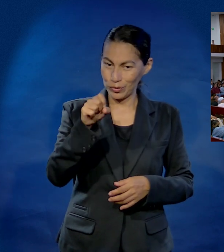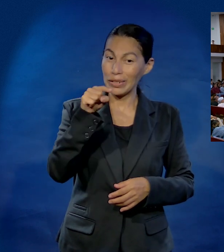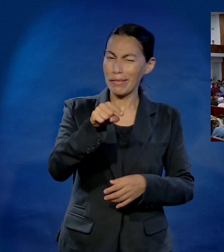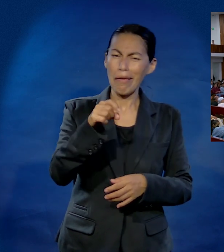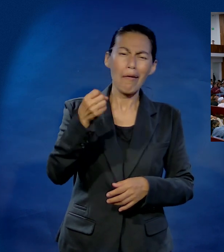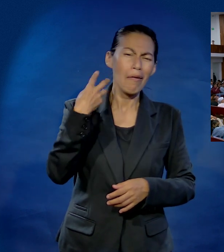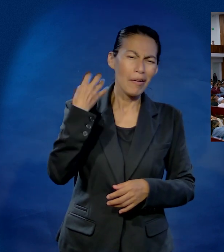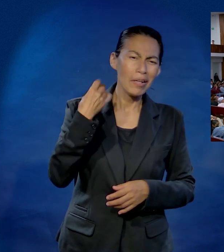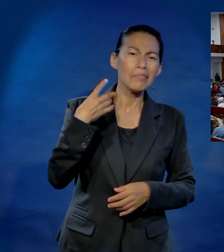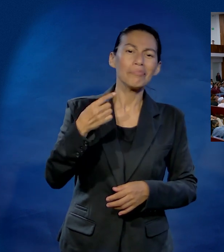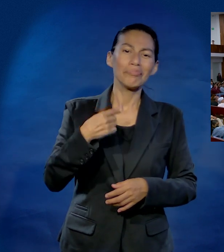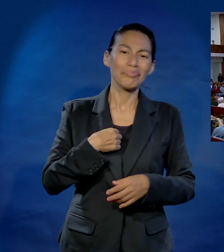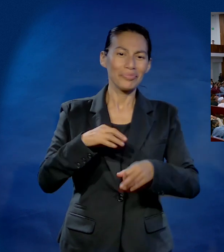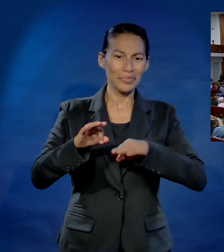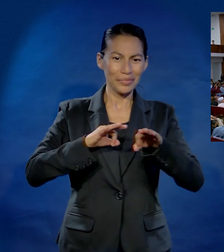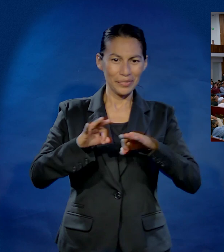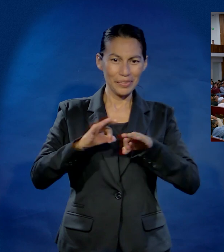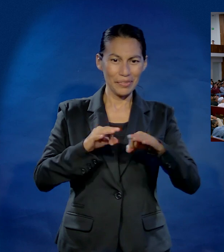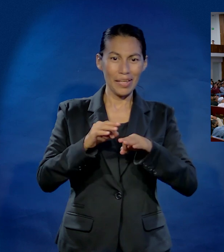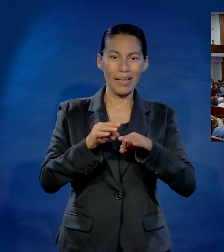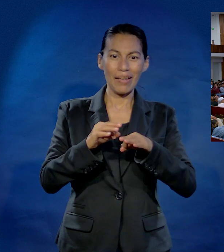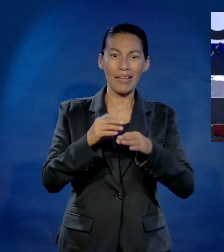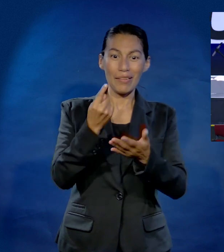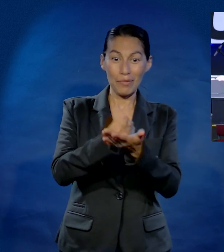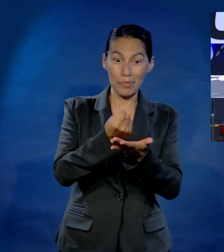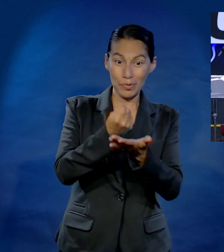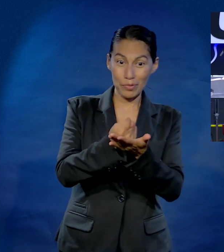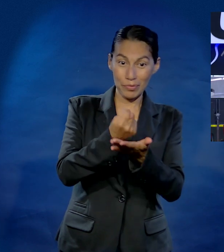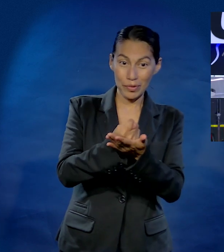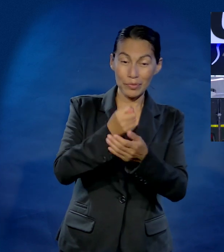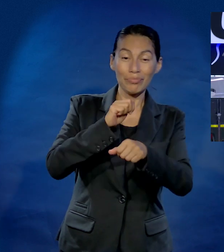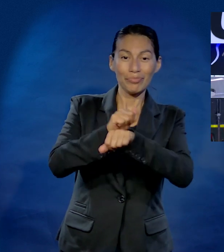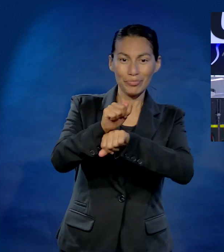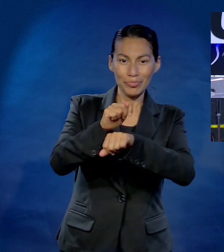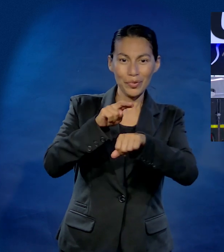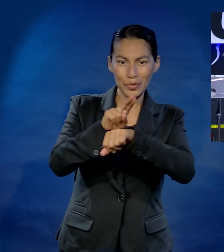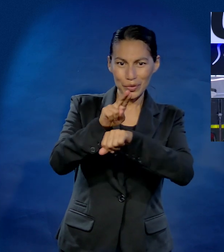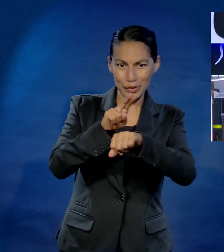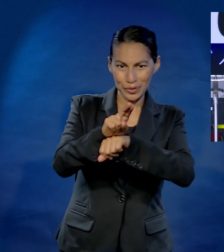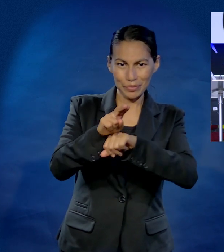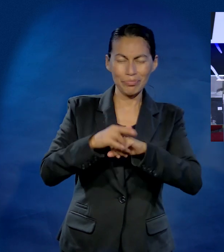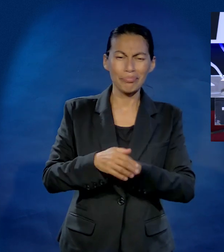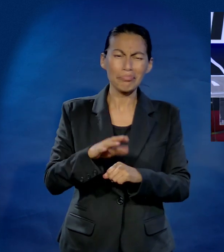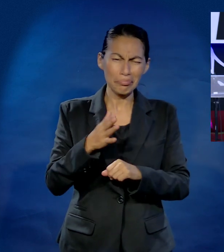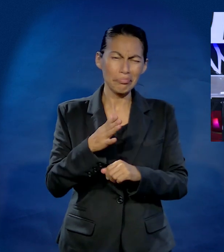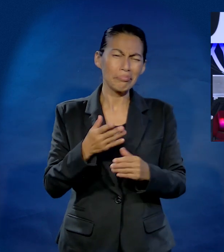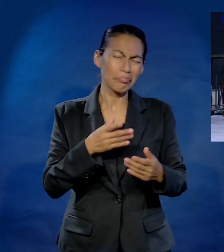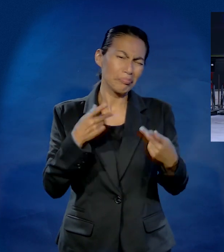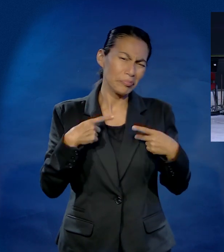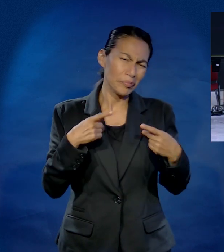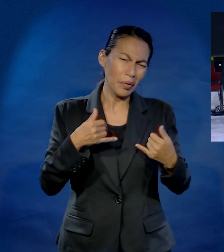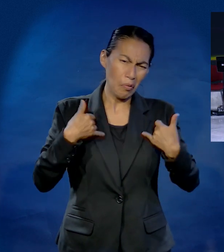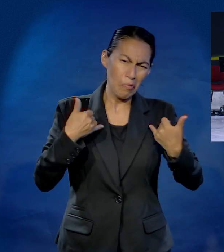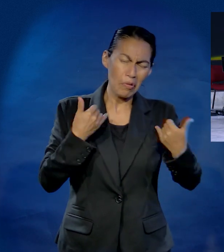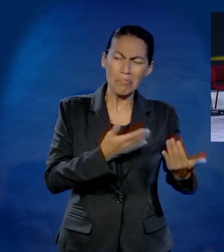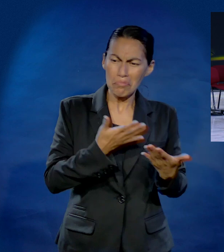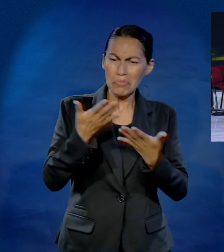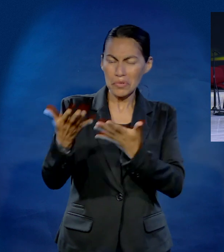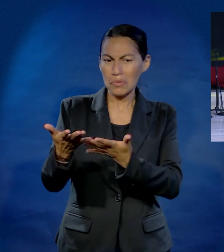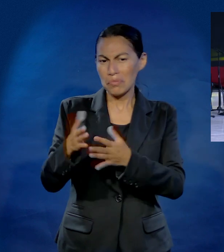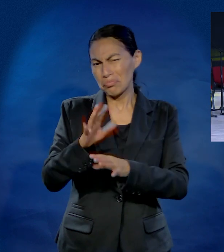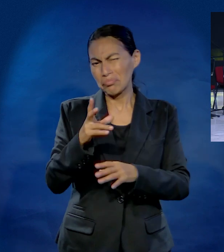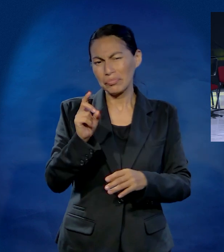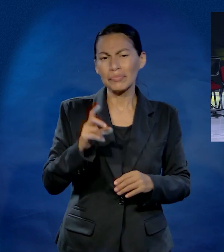congreso. Yo trabajaba para la Asociación Norte de Tamaulipas en ese tiempo y me tocó llevar como unos 30 muchachos a